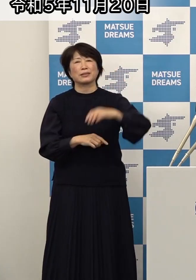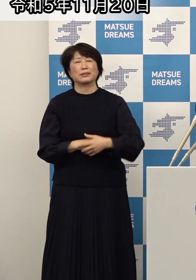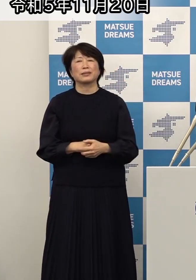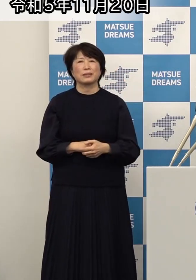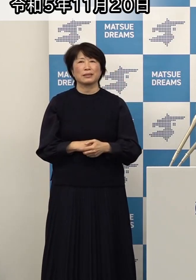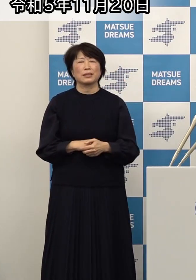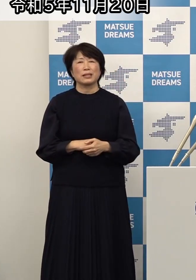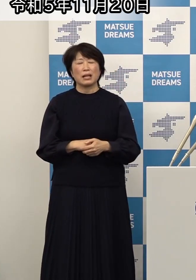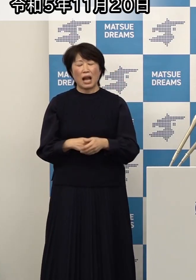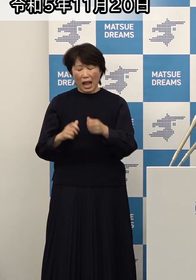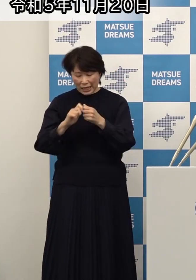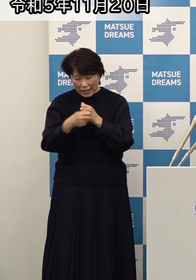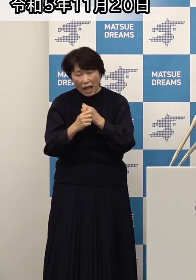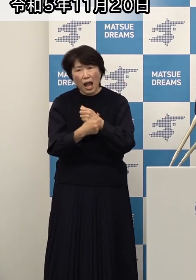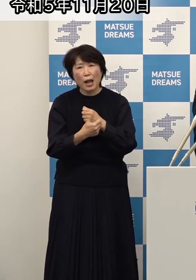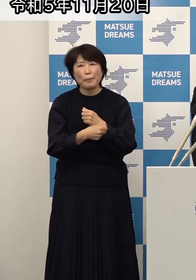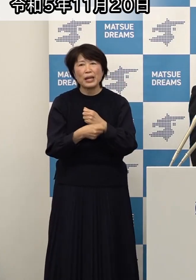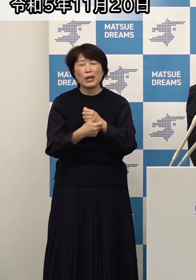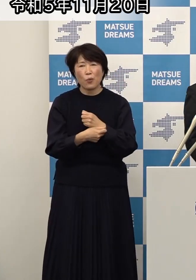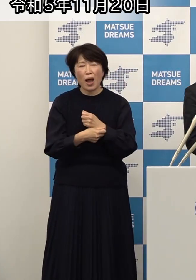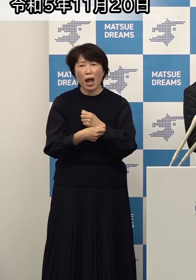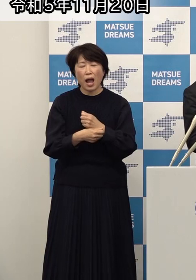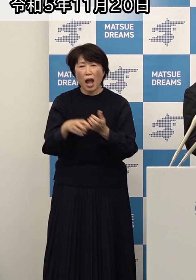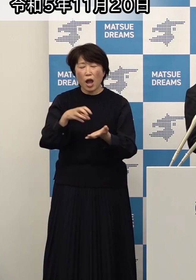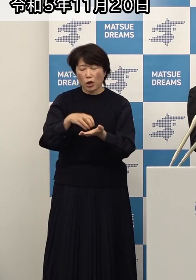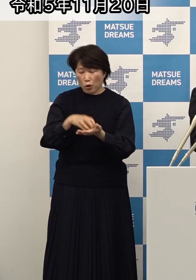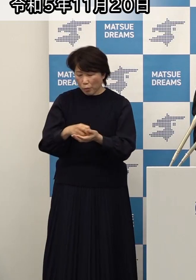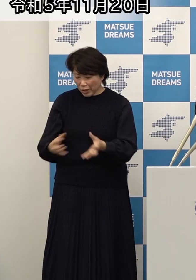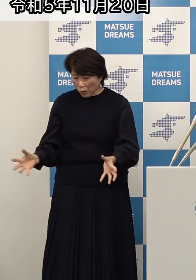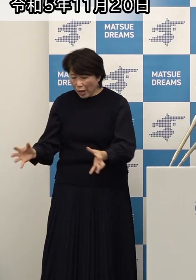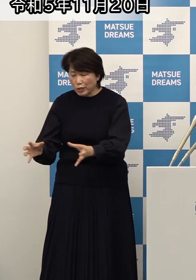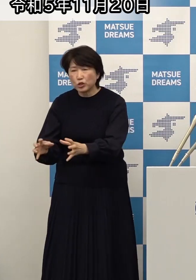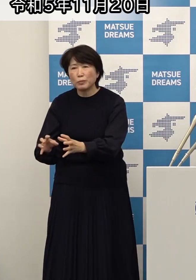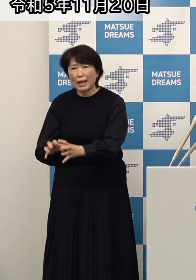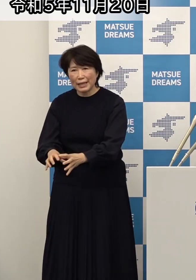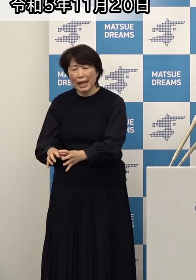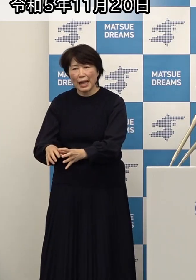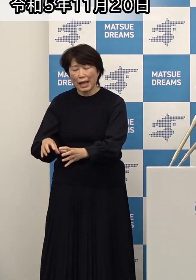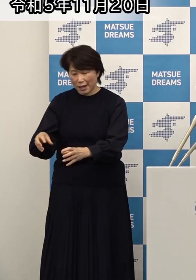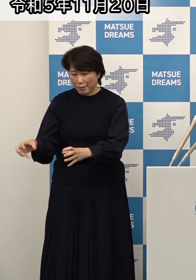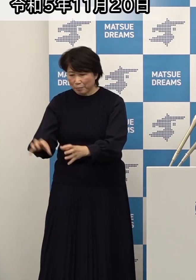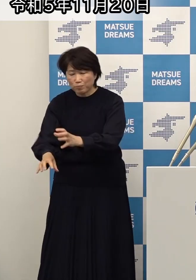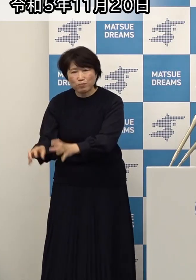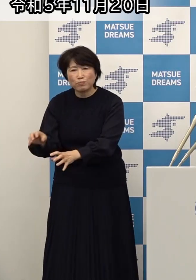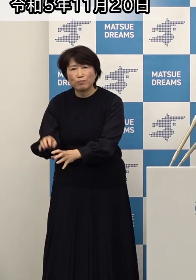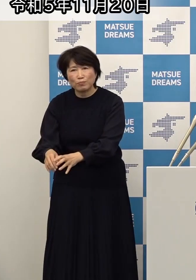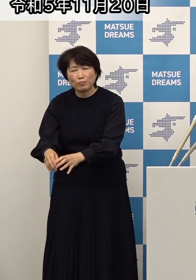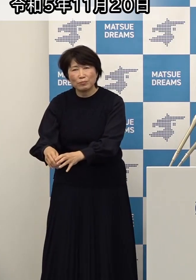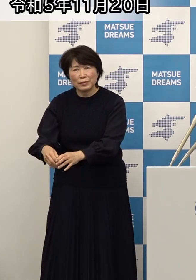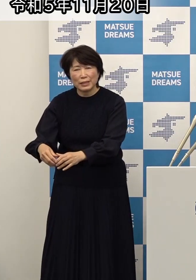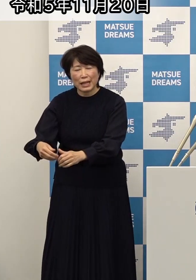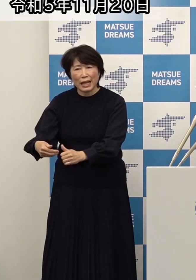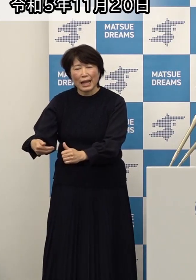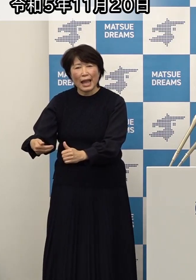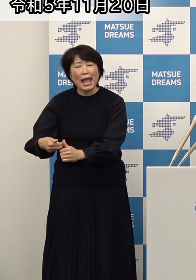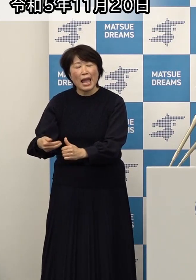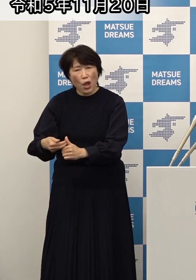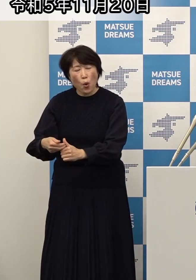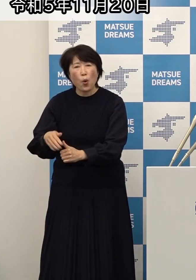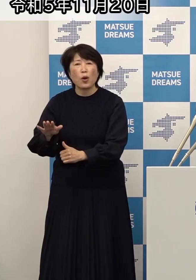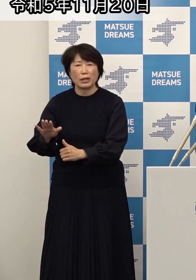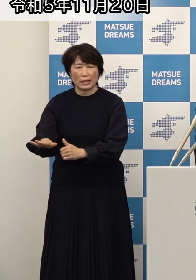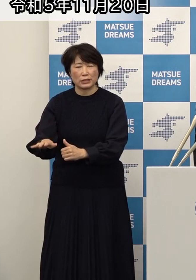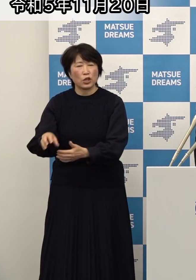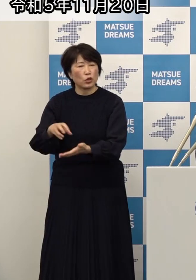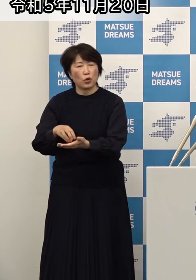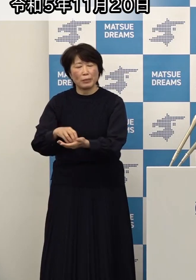スト、あの生ごみを堆肥化するような道具ですね、ここに入れていただくなどして、ごみを出さない工夫も学ん